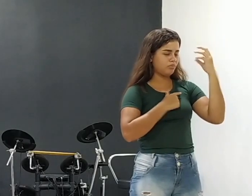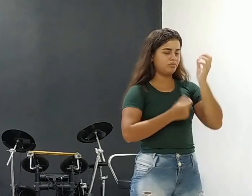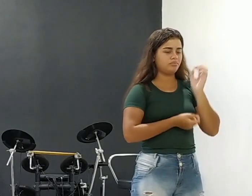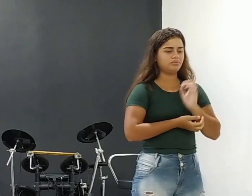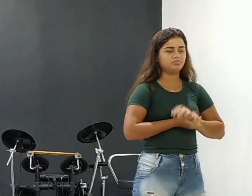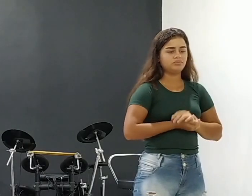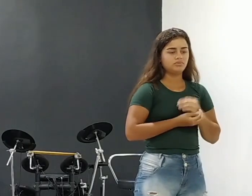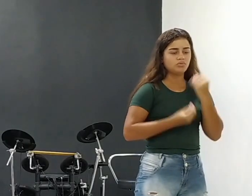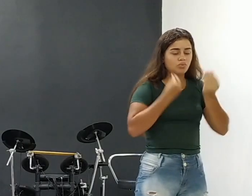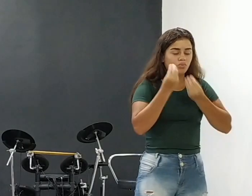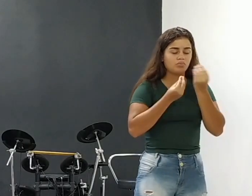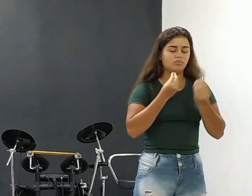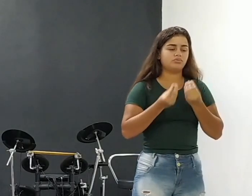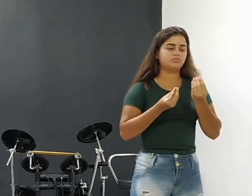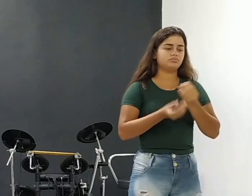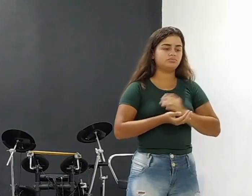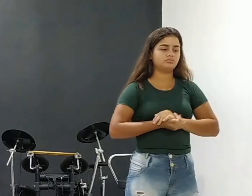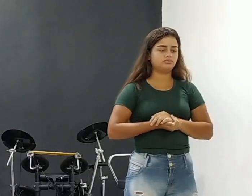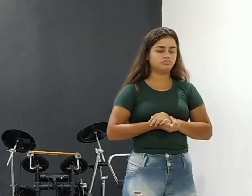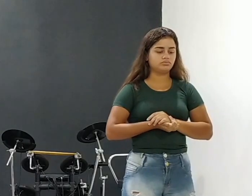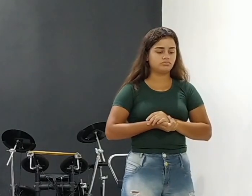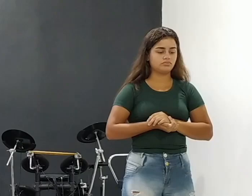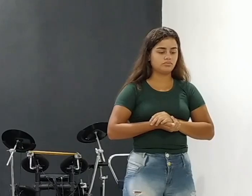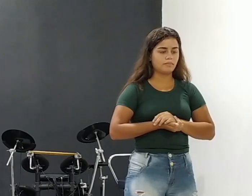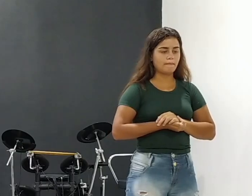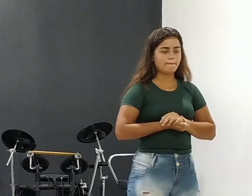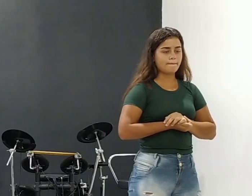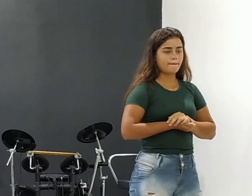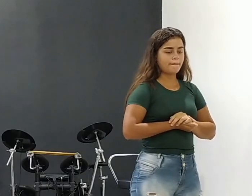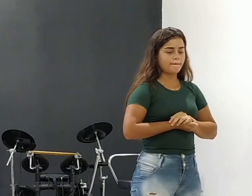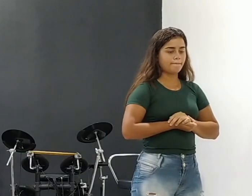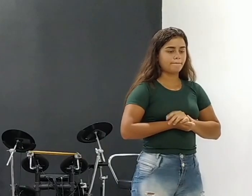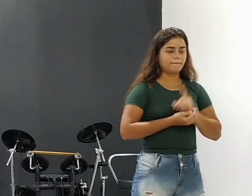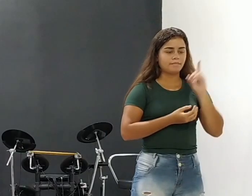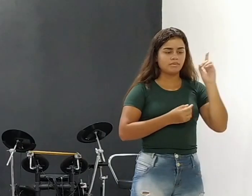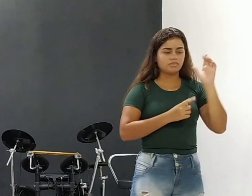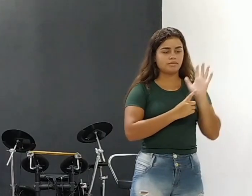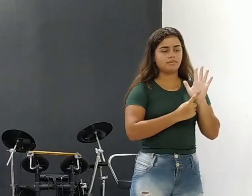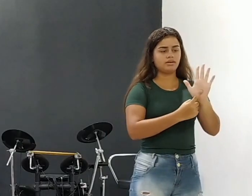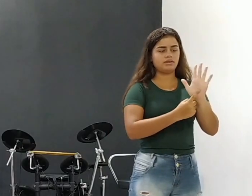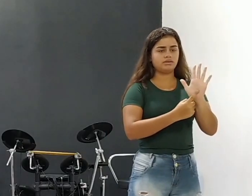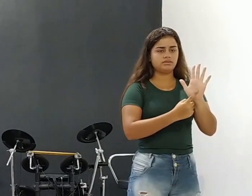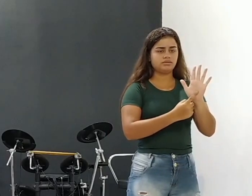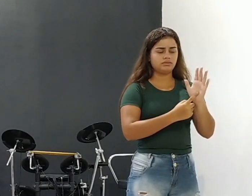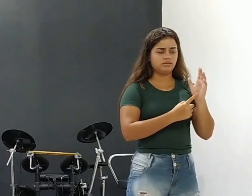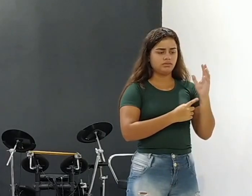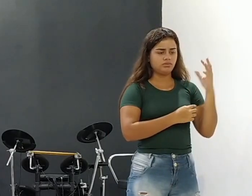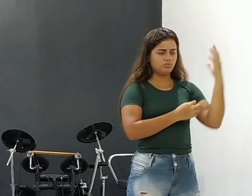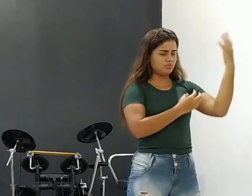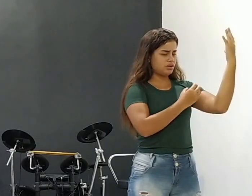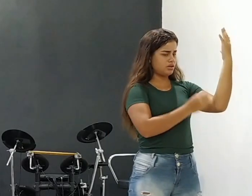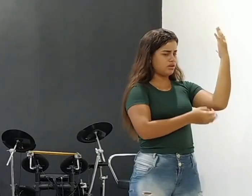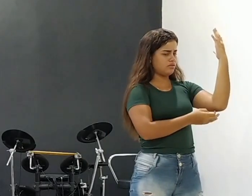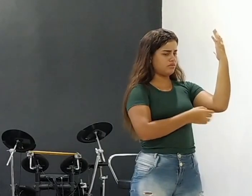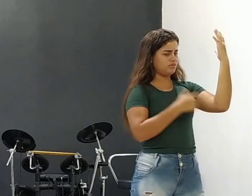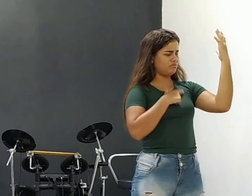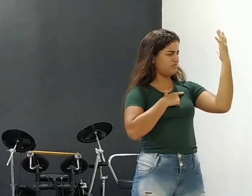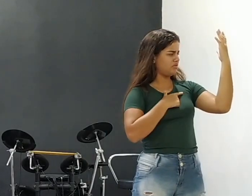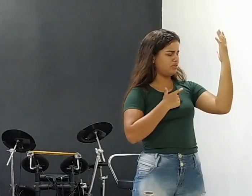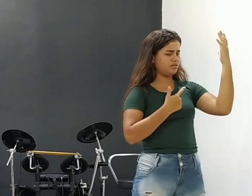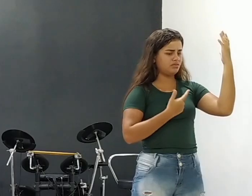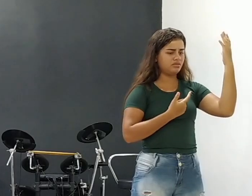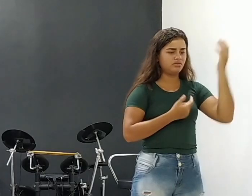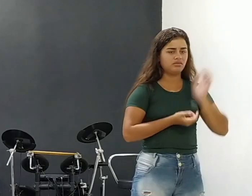mas como? Deus aparece em meio a uma planta dessa, não uma planta linda, bonita. Irmãos, a Bíblia fala que